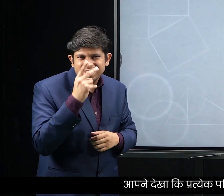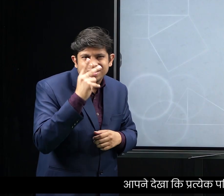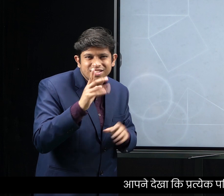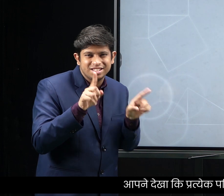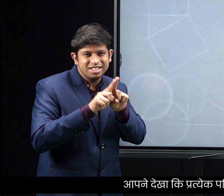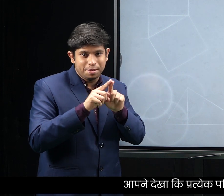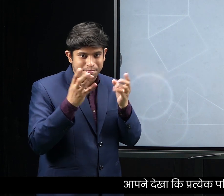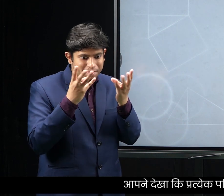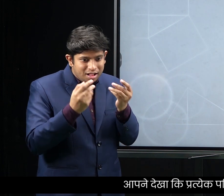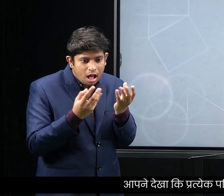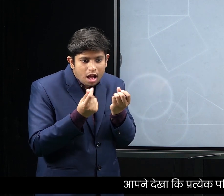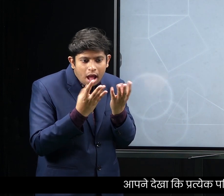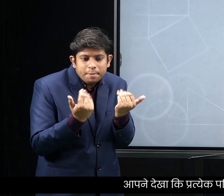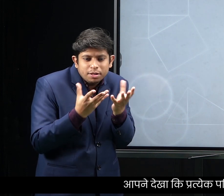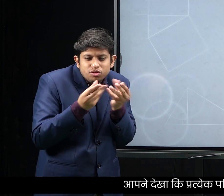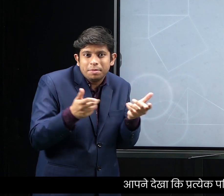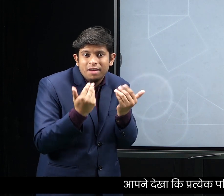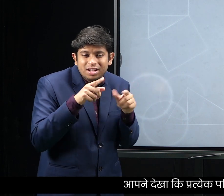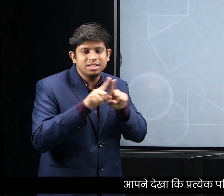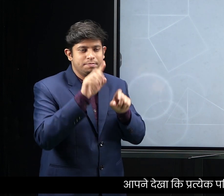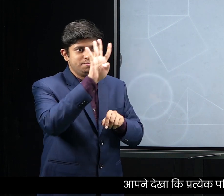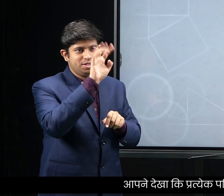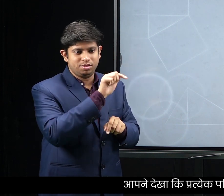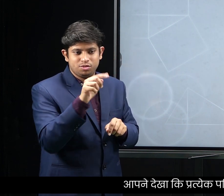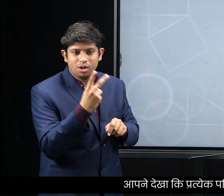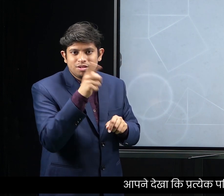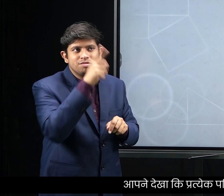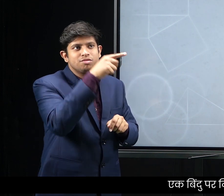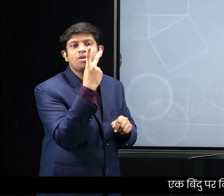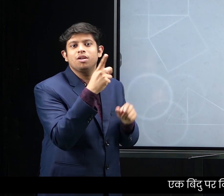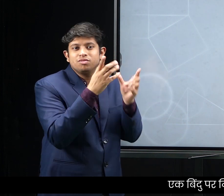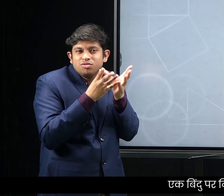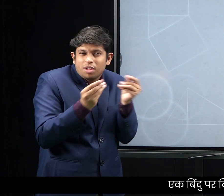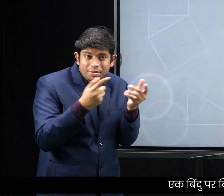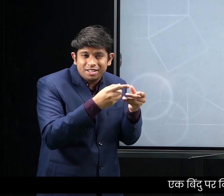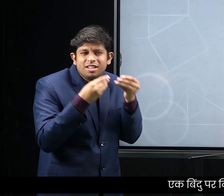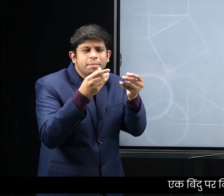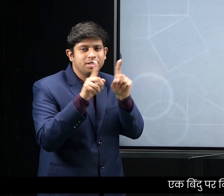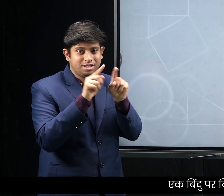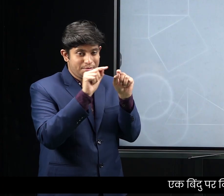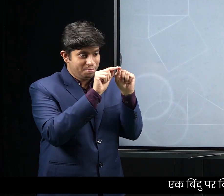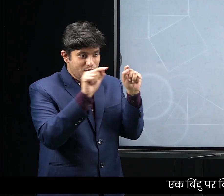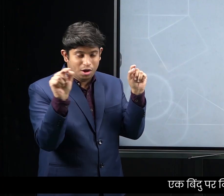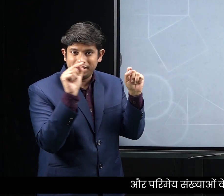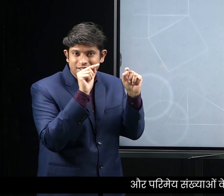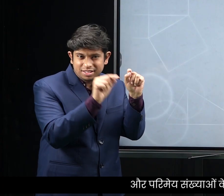आपने देखा कि प्रत्येक परिमेय संख्या को संख्या रेखा के एक बिंदु पर निर्दिष्ट किया गया है और